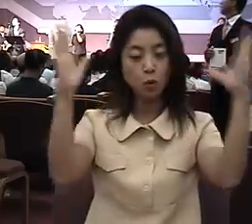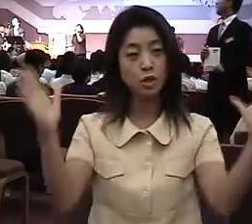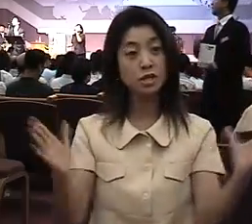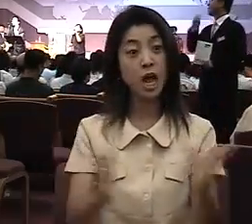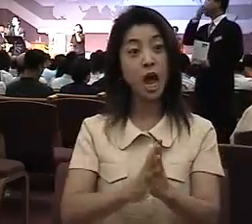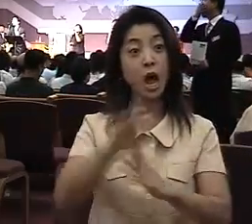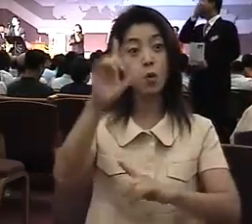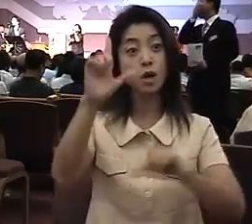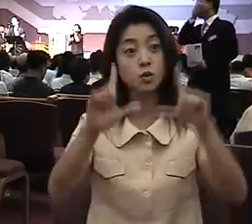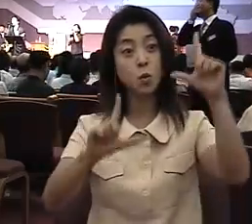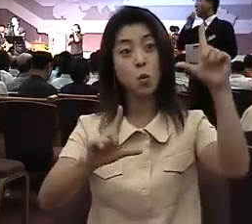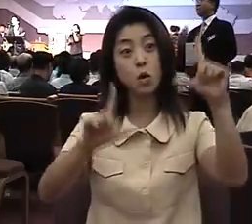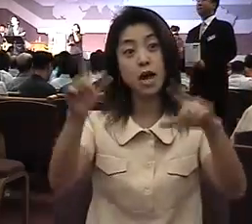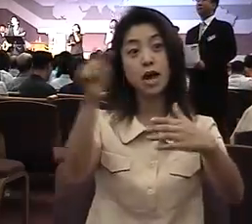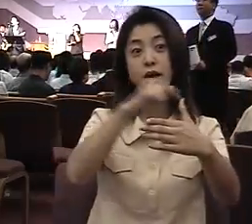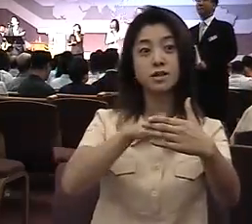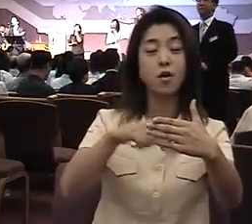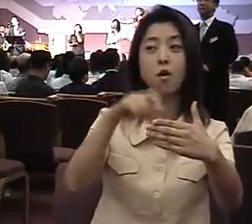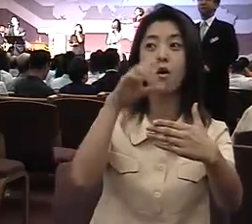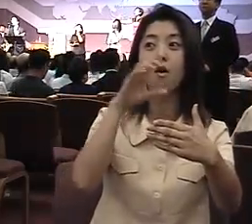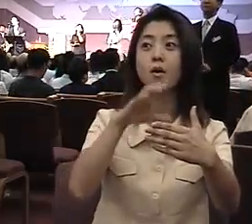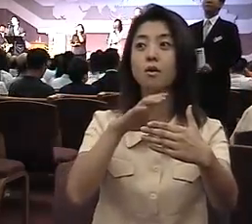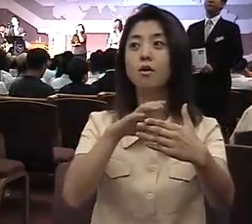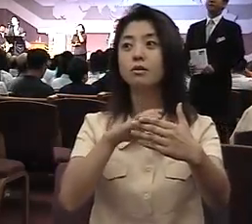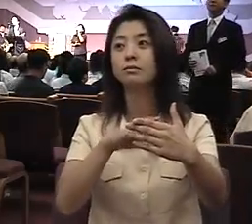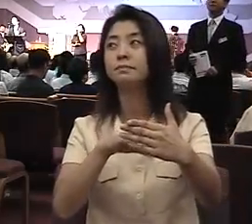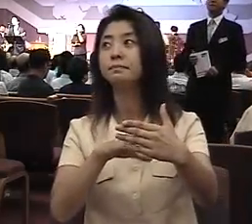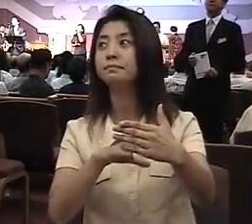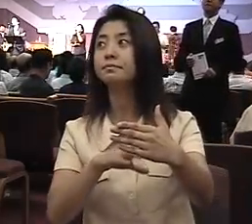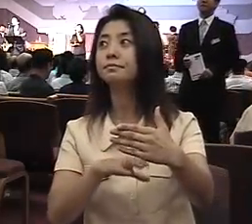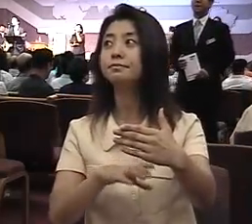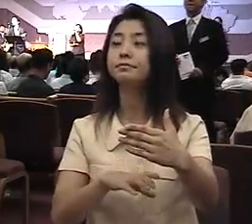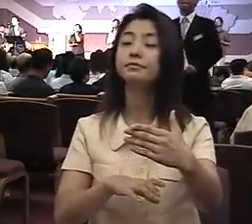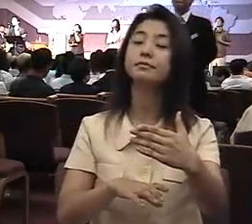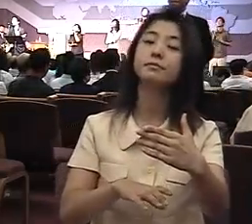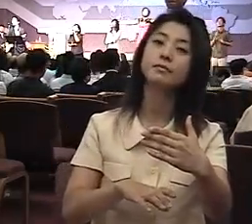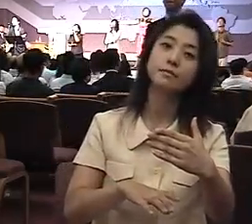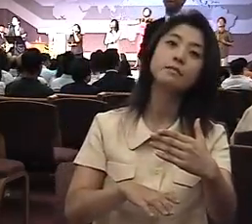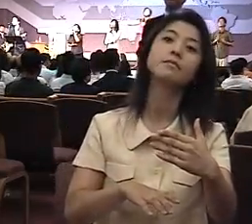모든 상황 속에서 주를 찬양할지라